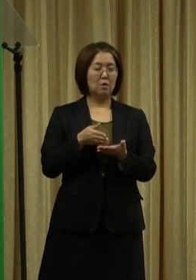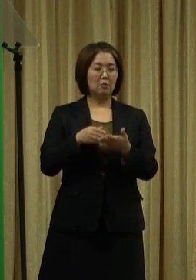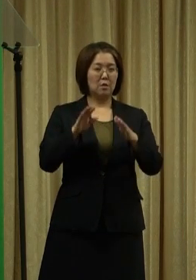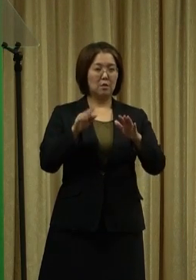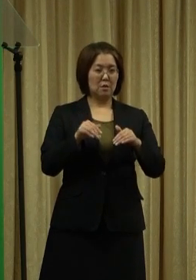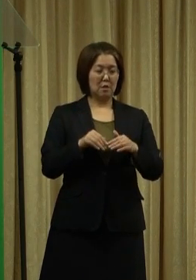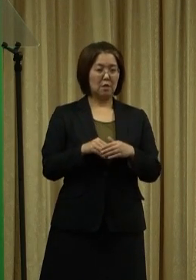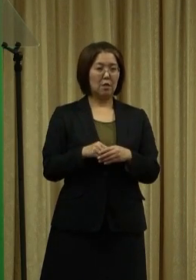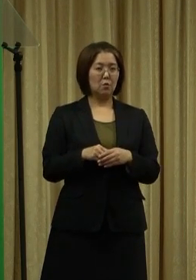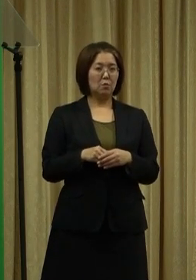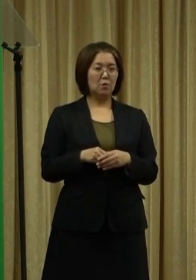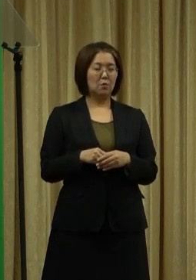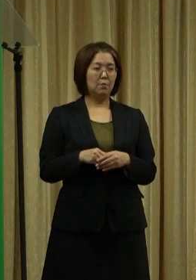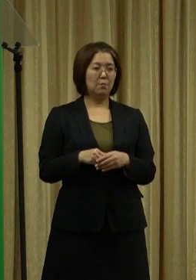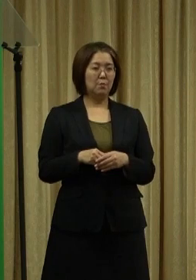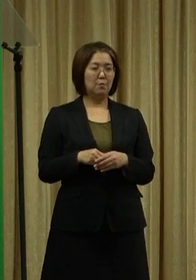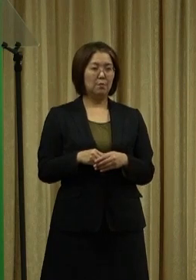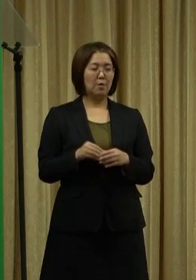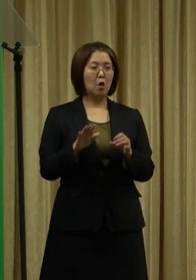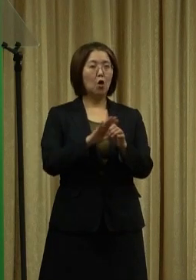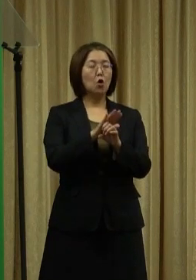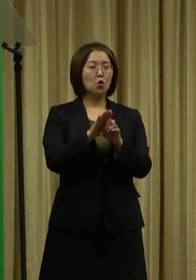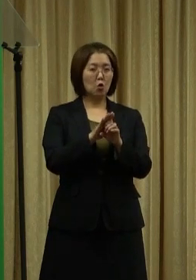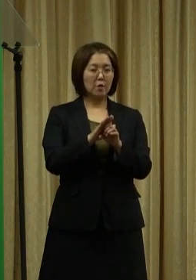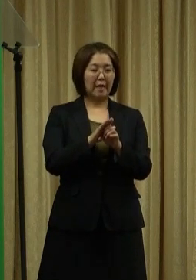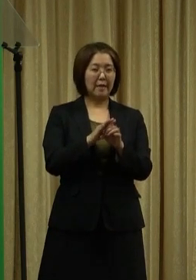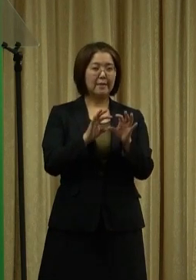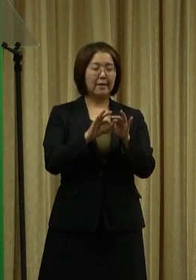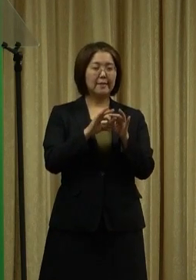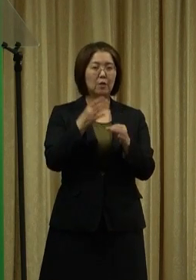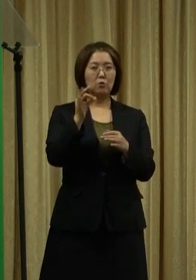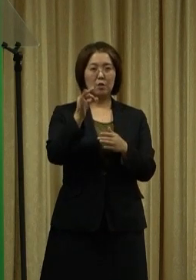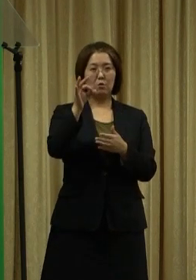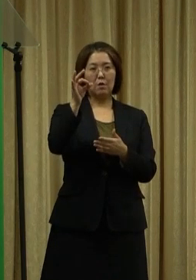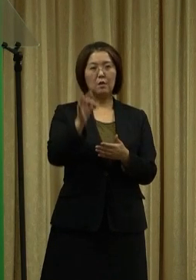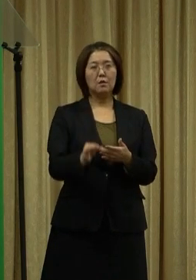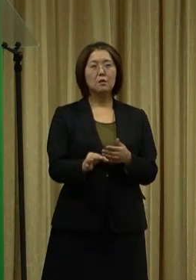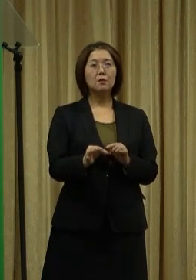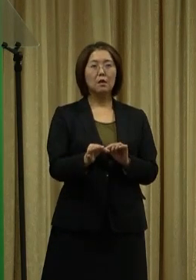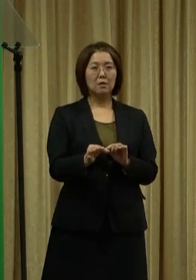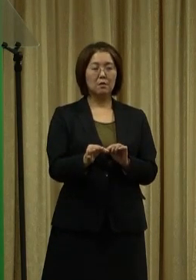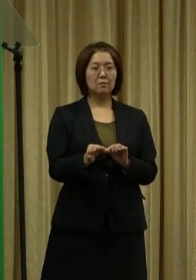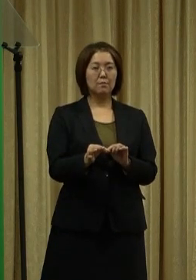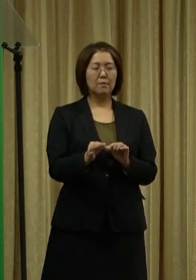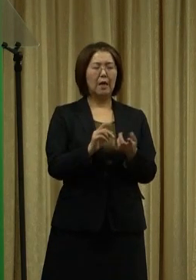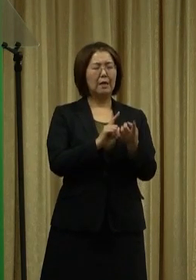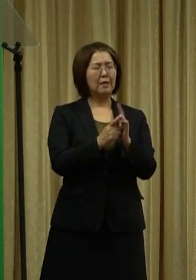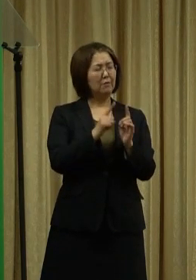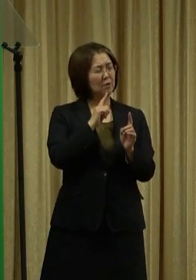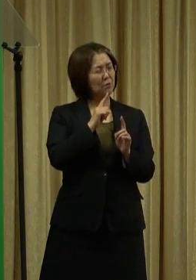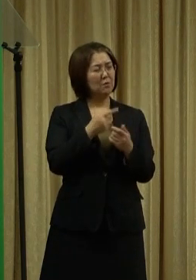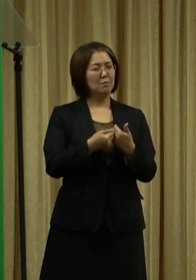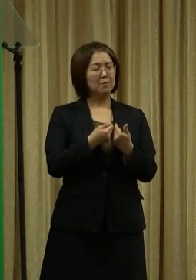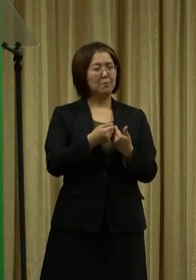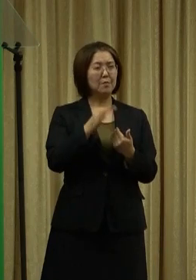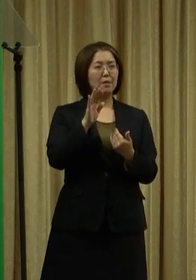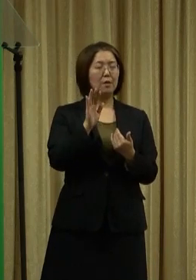ように、コロナ経費は大幅に減ったわけですが、その代わりといったらあれですけれ